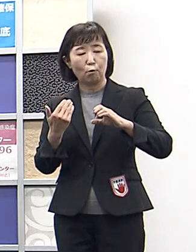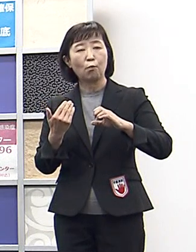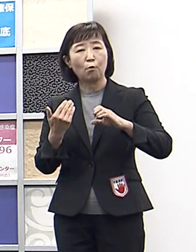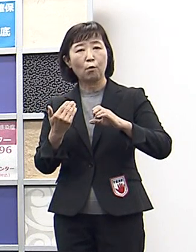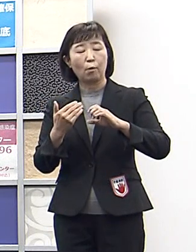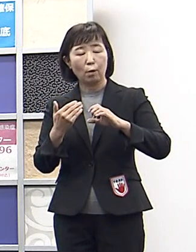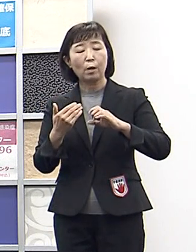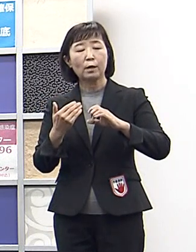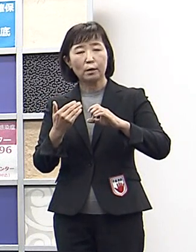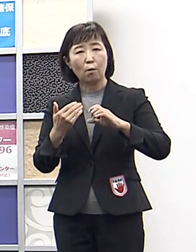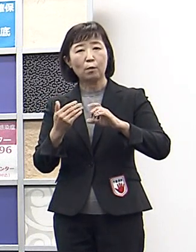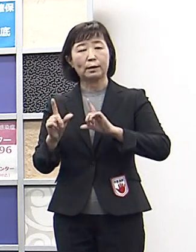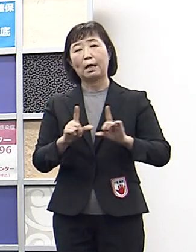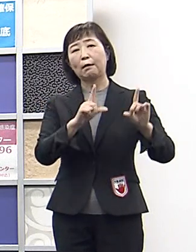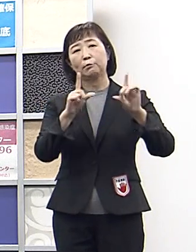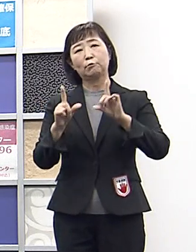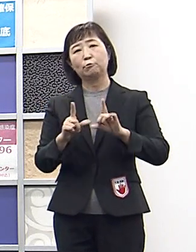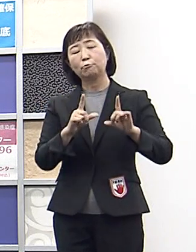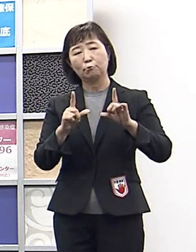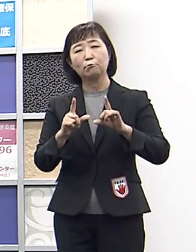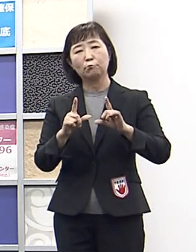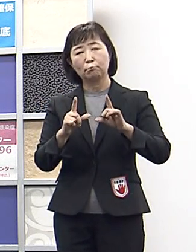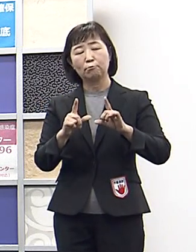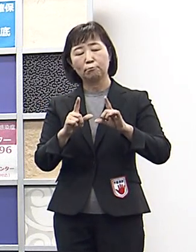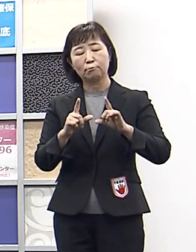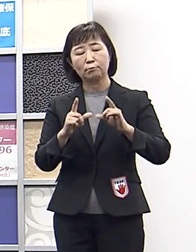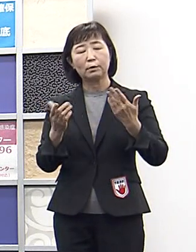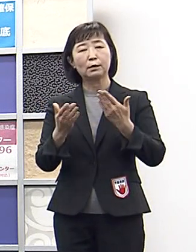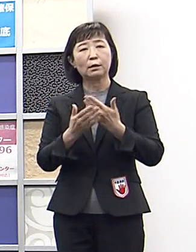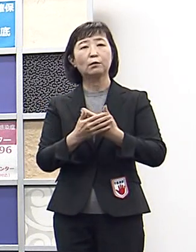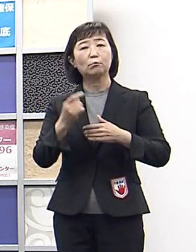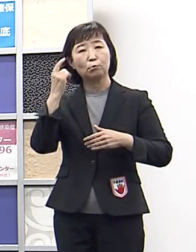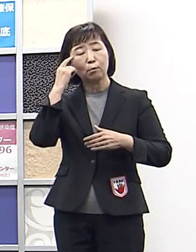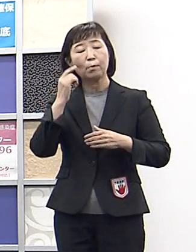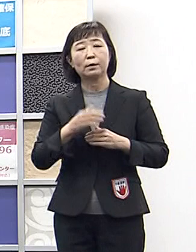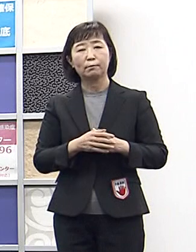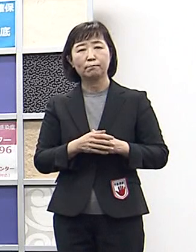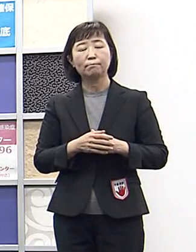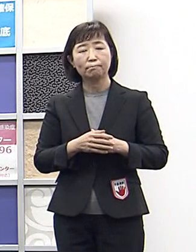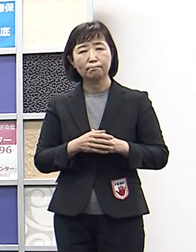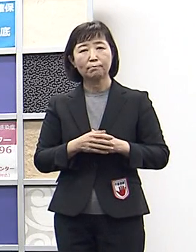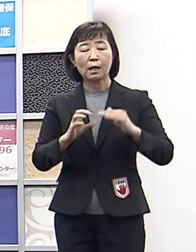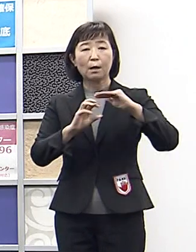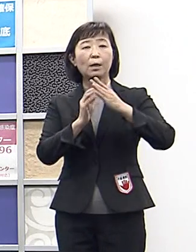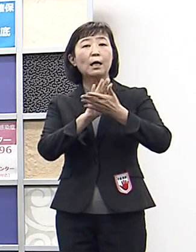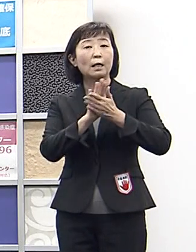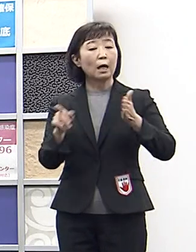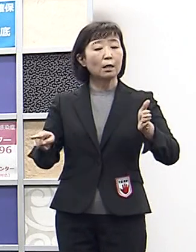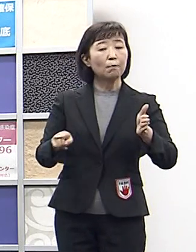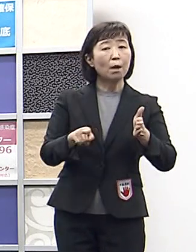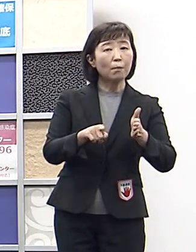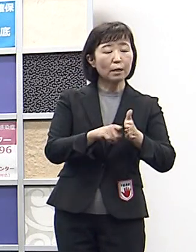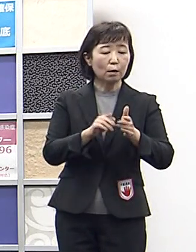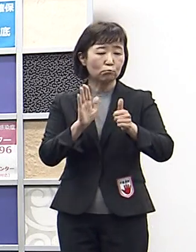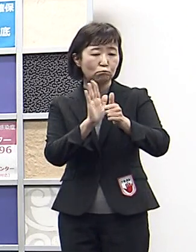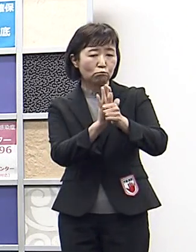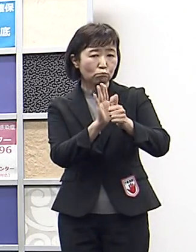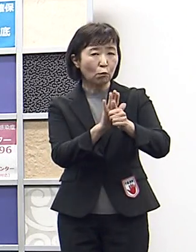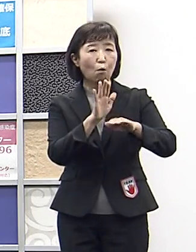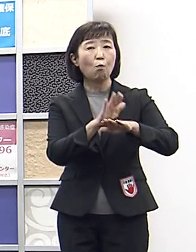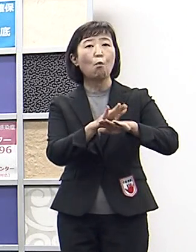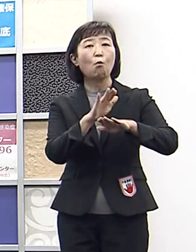も平時モードに入ってまいります県におきましてはこれまでの関与のあり方を抜本的に